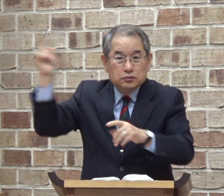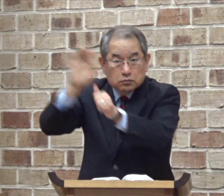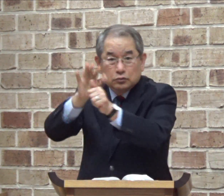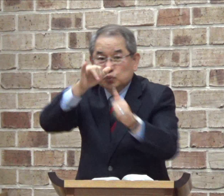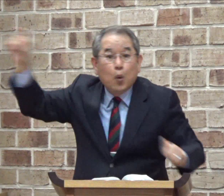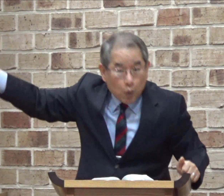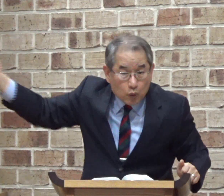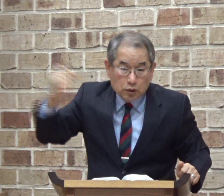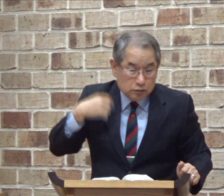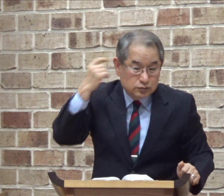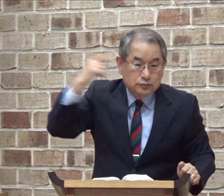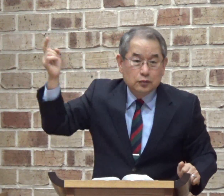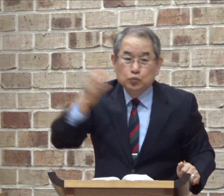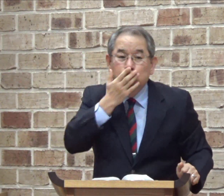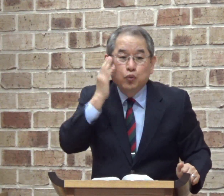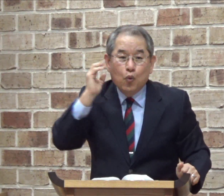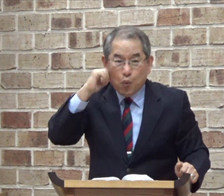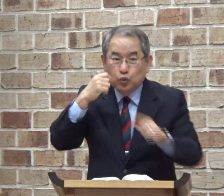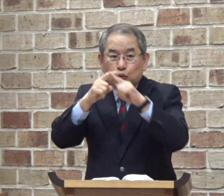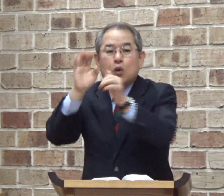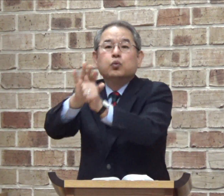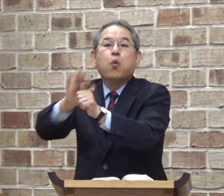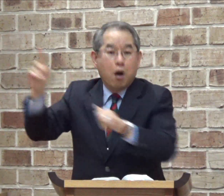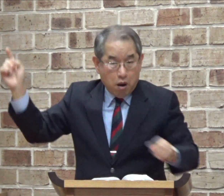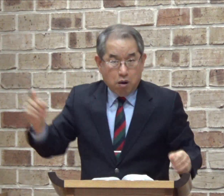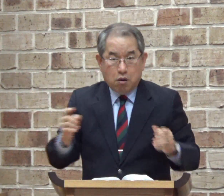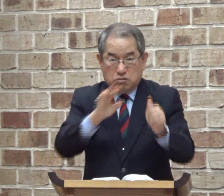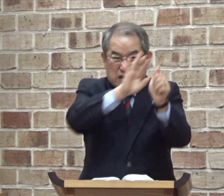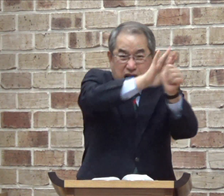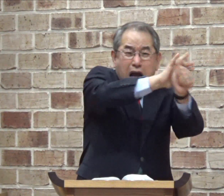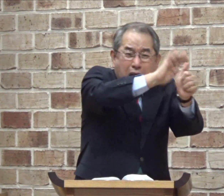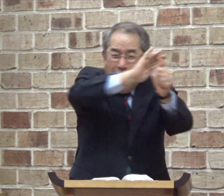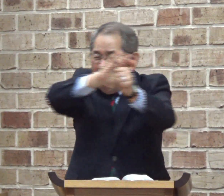돕고 있는 모습을 볼 때 교회의 모습은 초라하지만